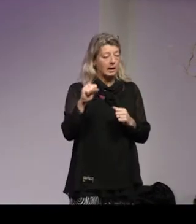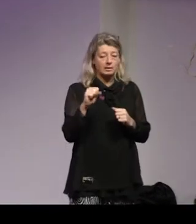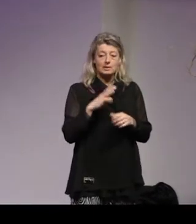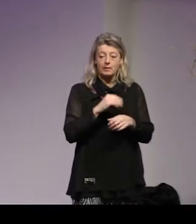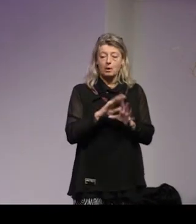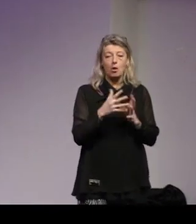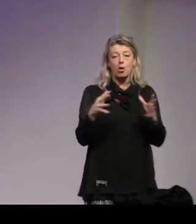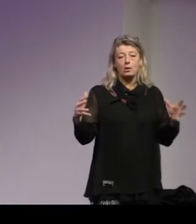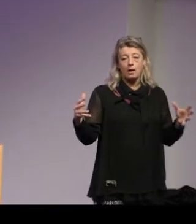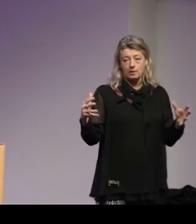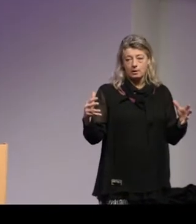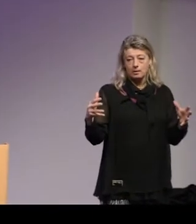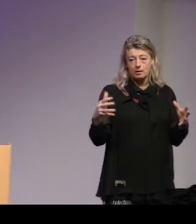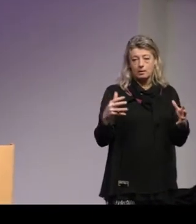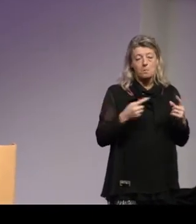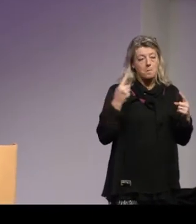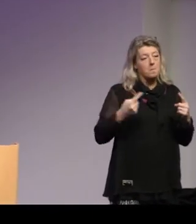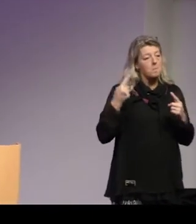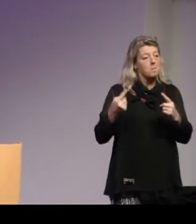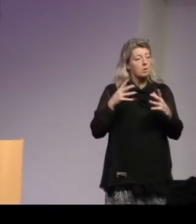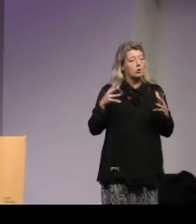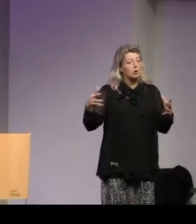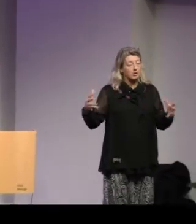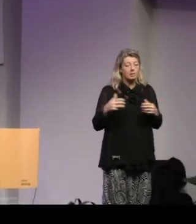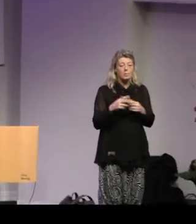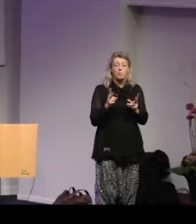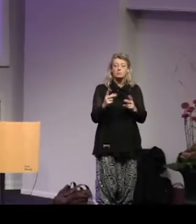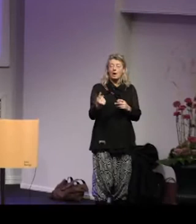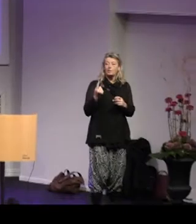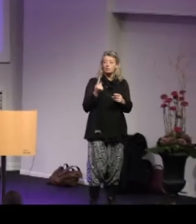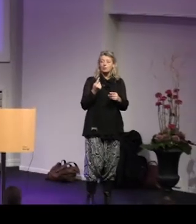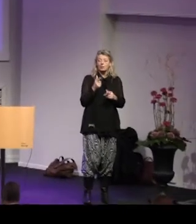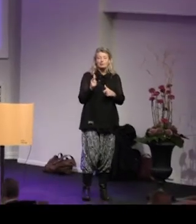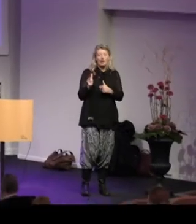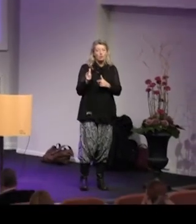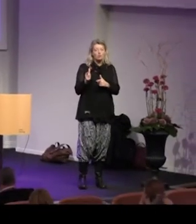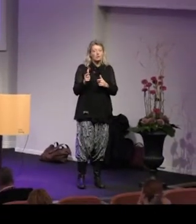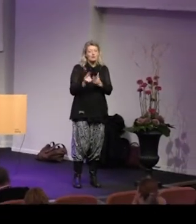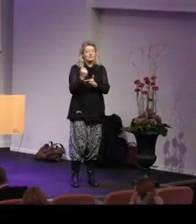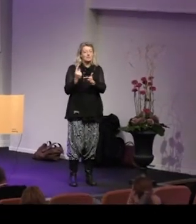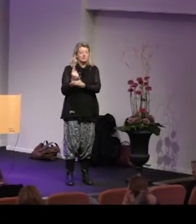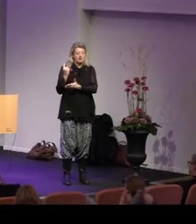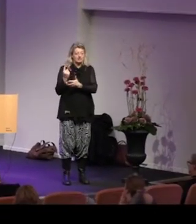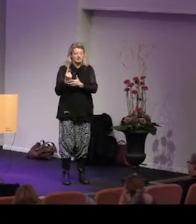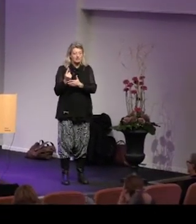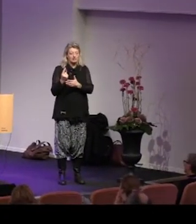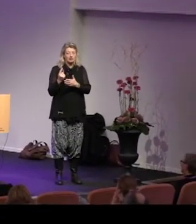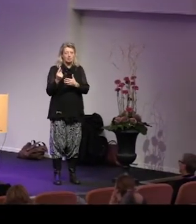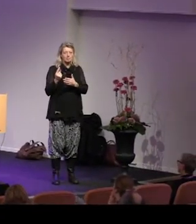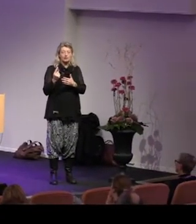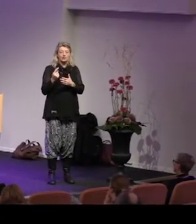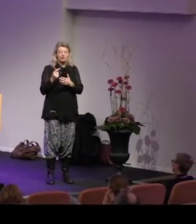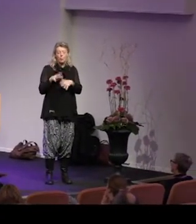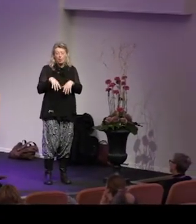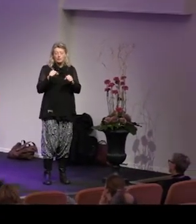ökar år efter år så också antalet terrorincidenter data samlad